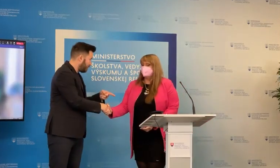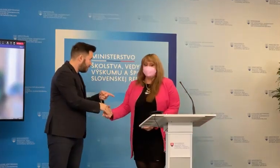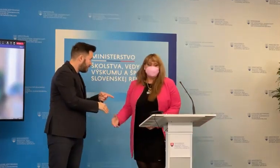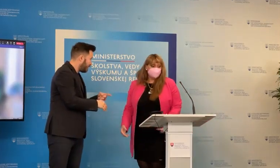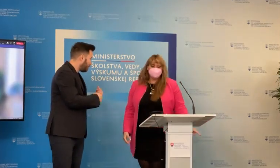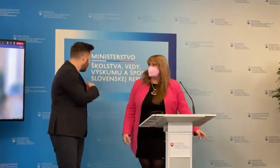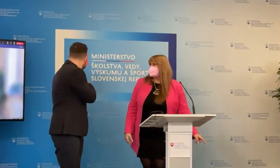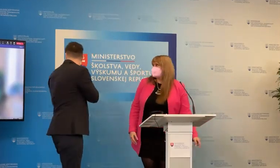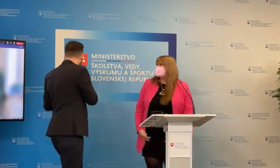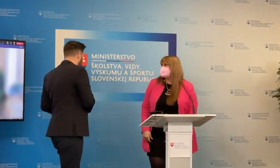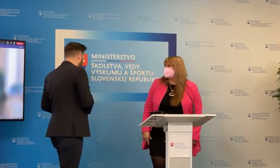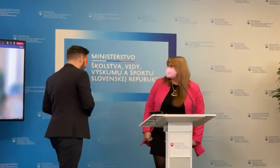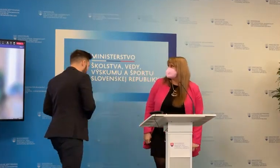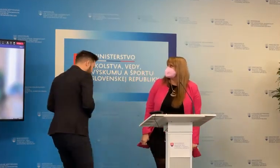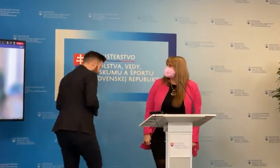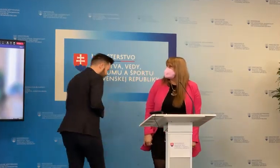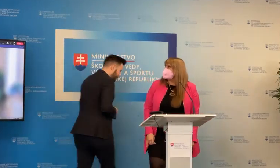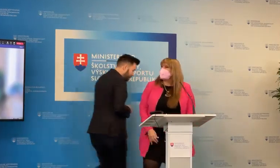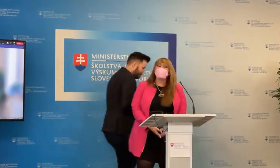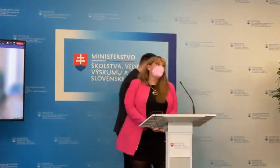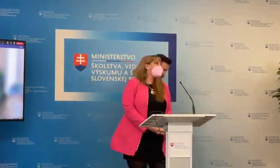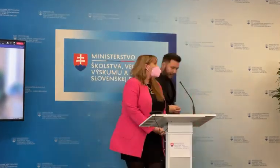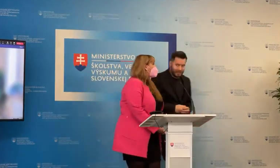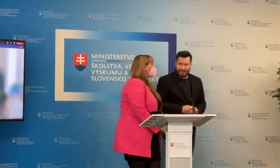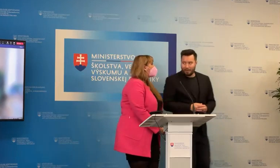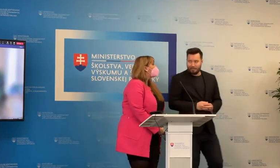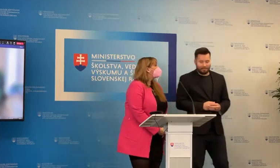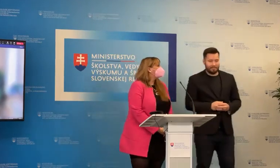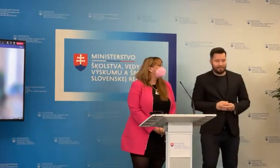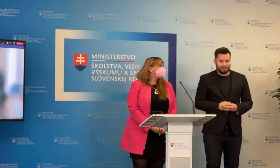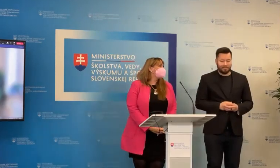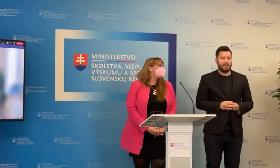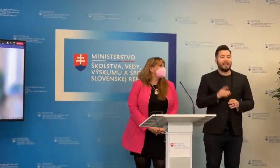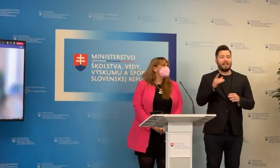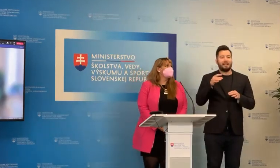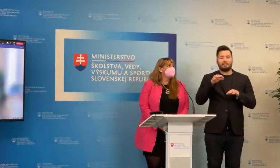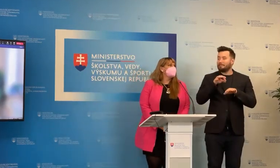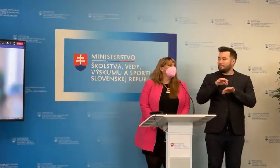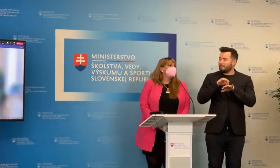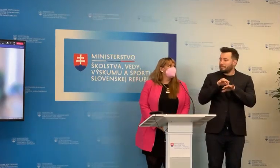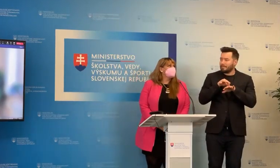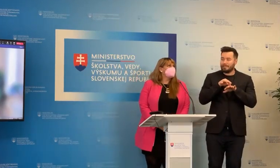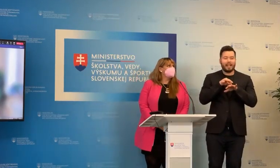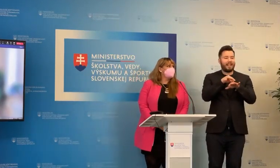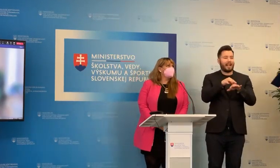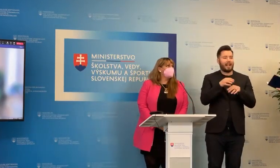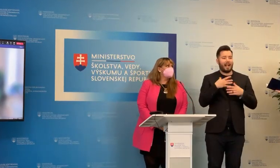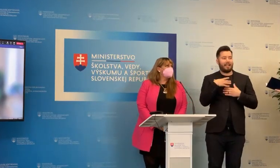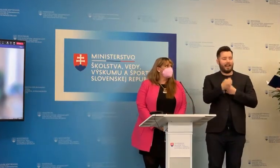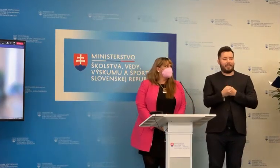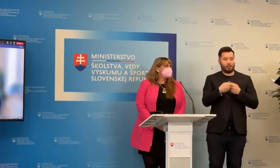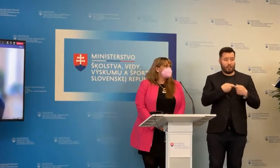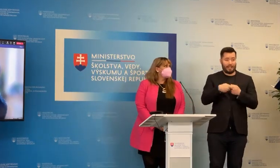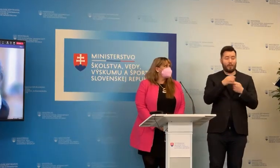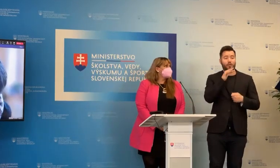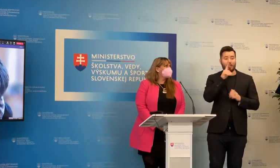Ďakujem. ktorá je z CPP a P námestová a takisto je líderkou intervenčných tímov v Žilinskom kraji. Pani